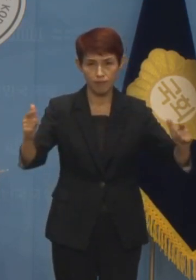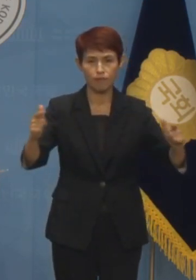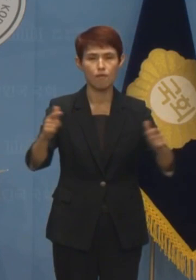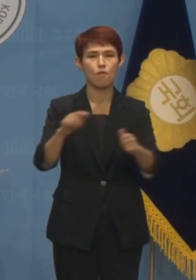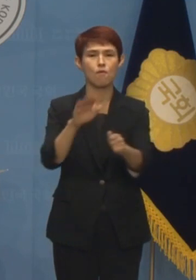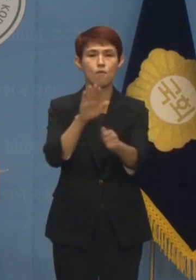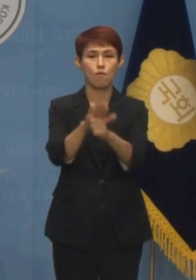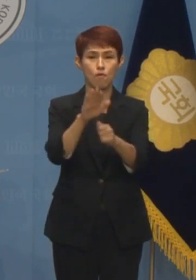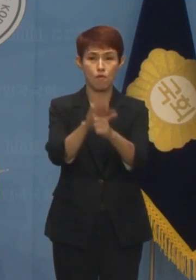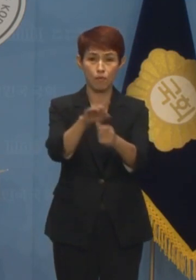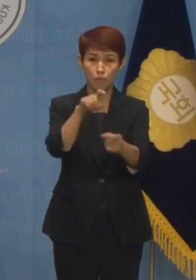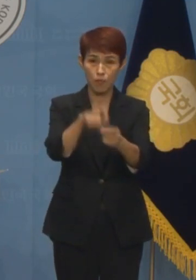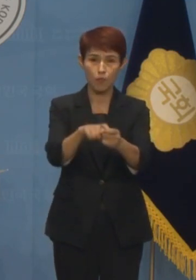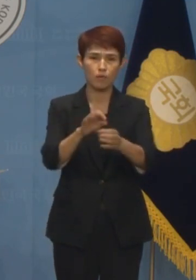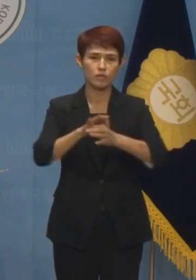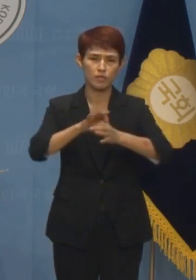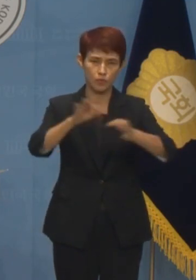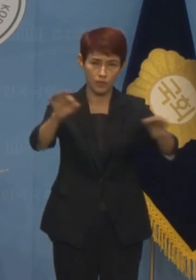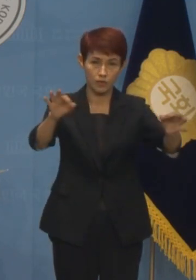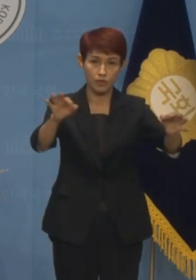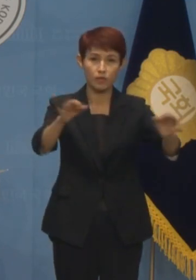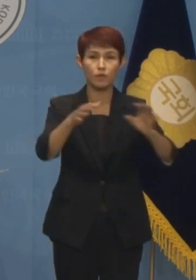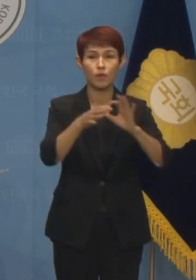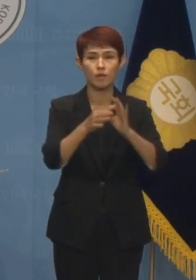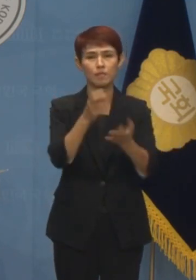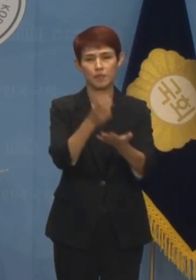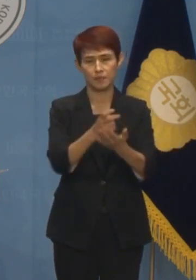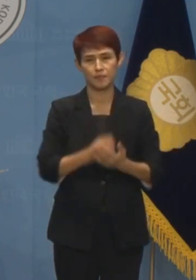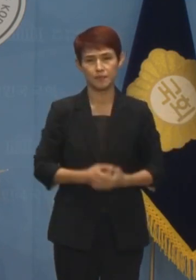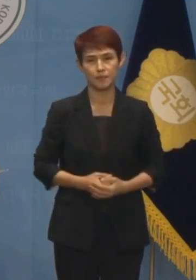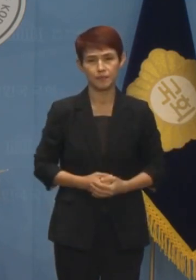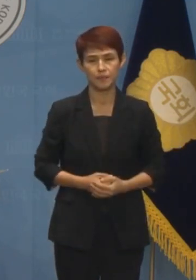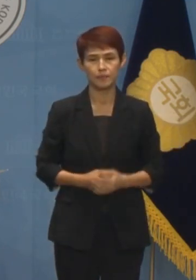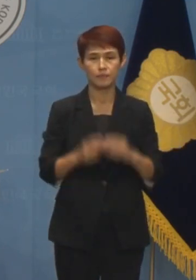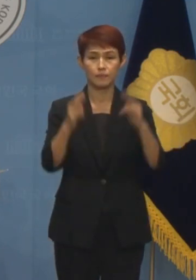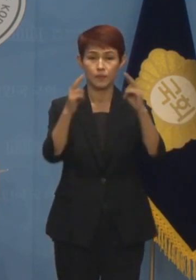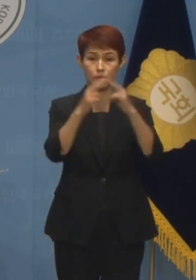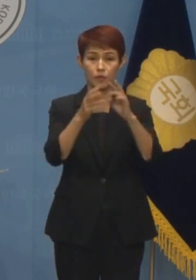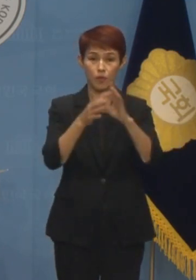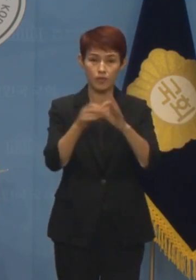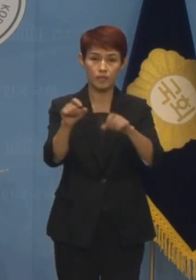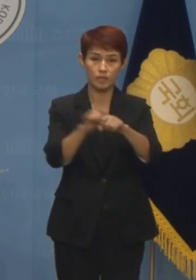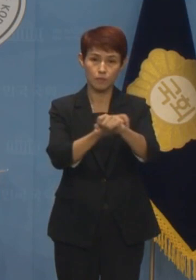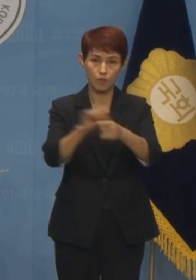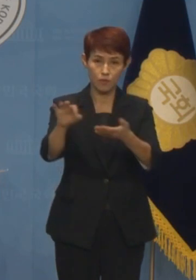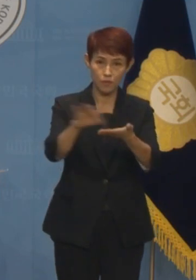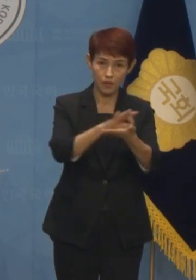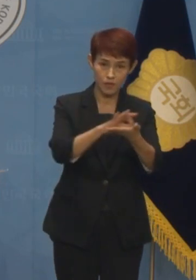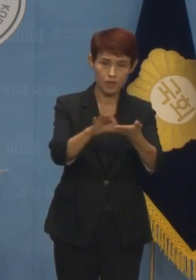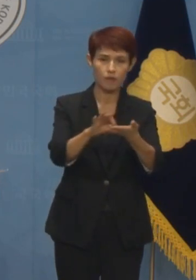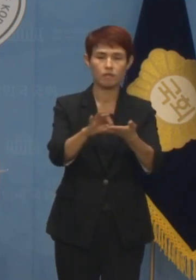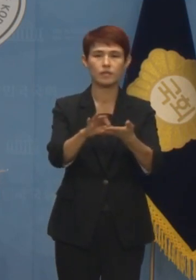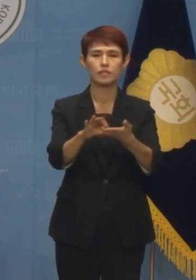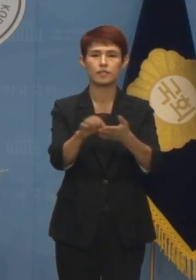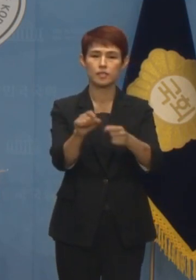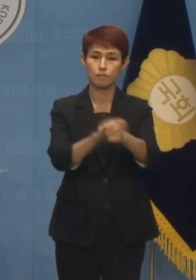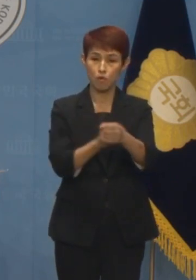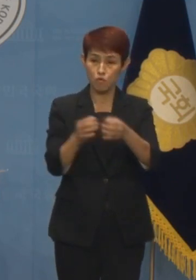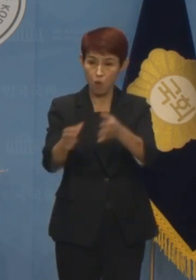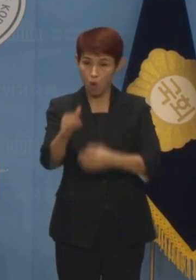설치 비용을 지원하며 반도체 산업 특별회계 설치, 반도체 산업 투자하는